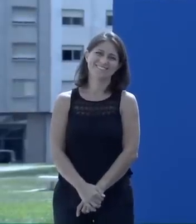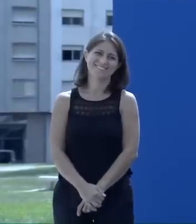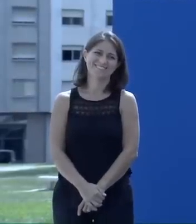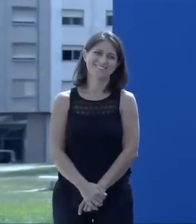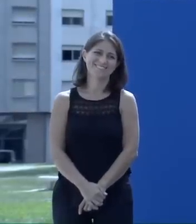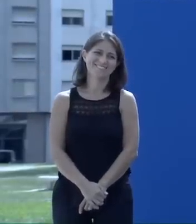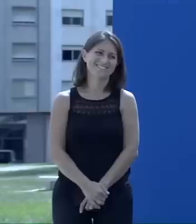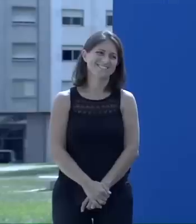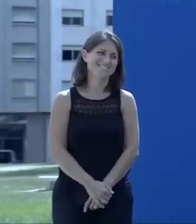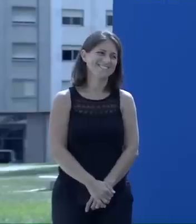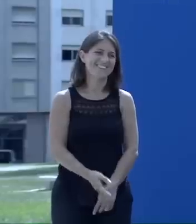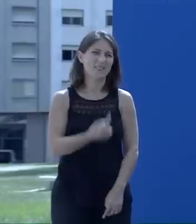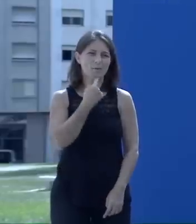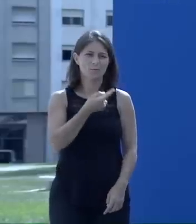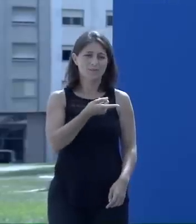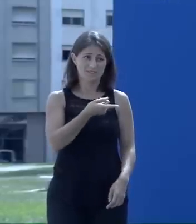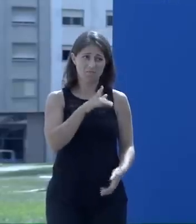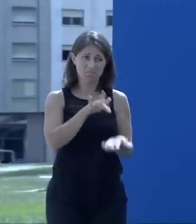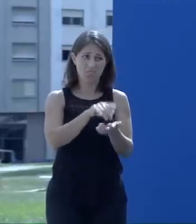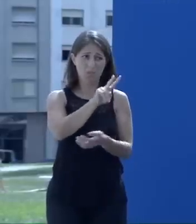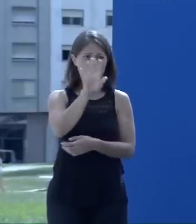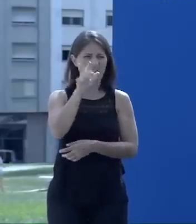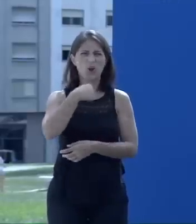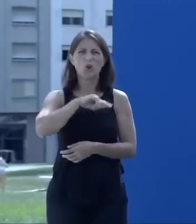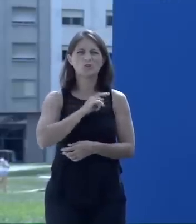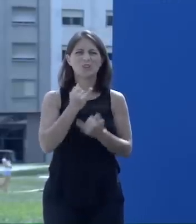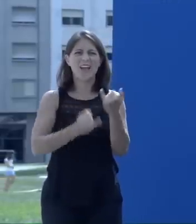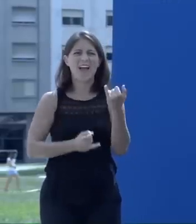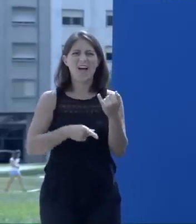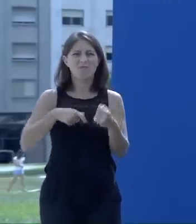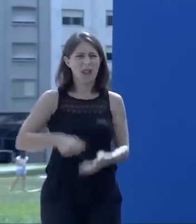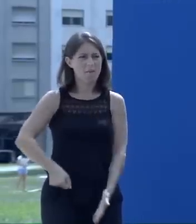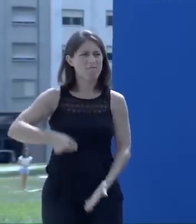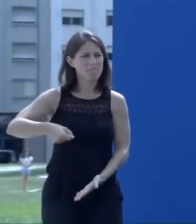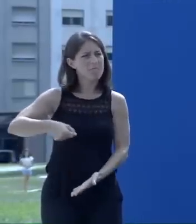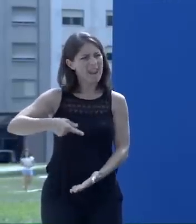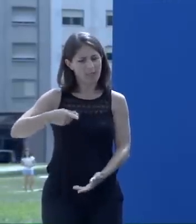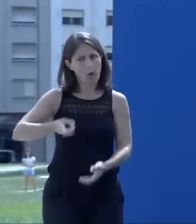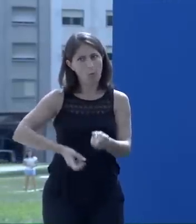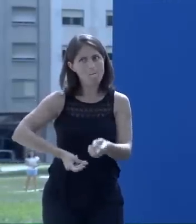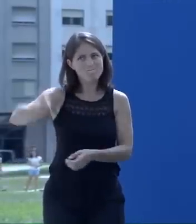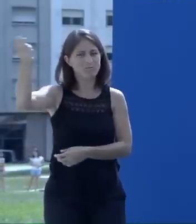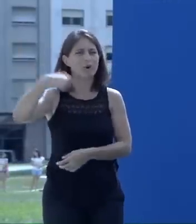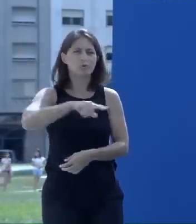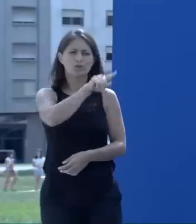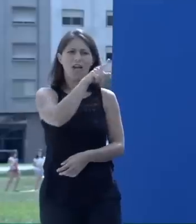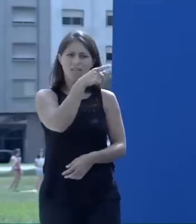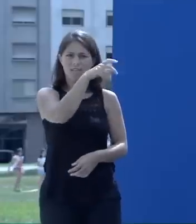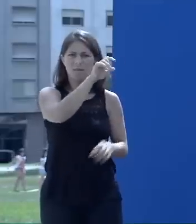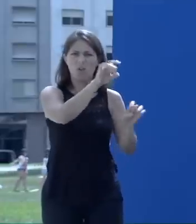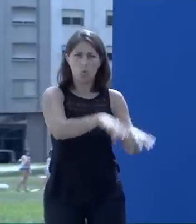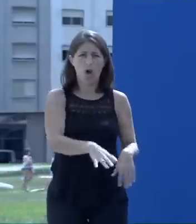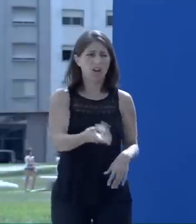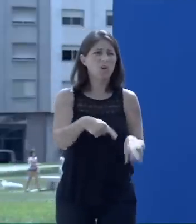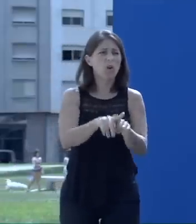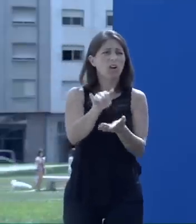Claro que vai ir da nosa parte, porque o día 25 imolo facturar, como facturou ela tanta xente, que podemos encontrar máis mocidade nos aeroportos